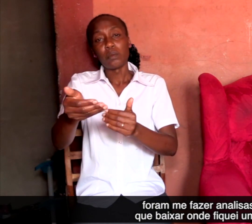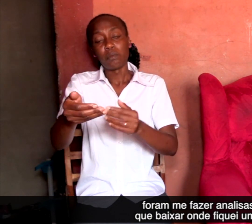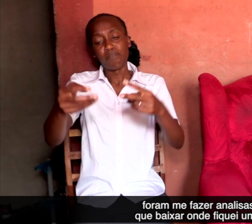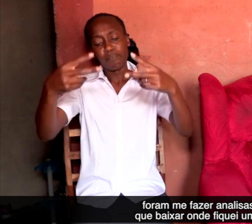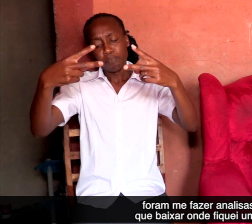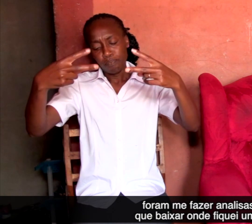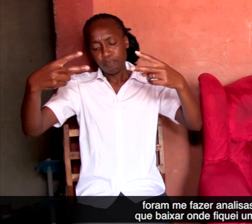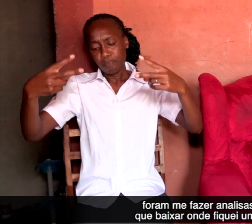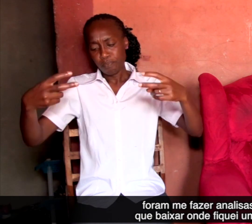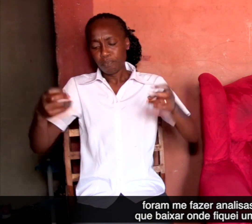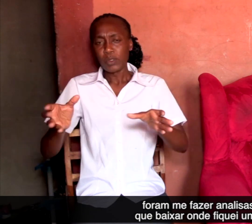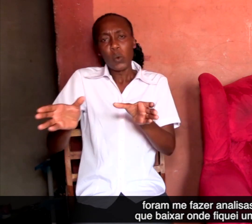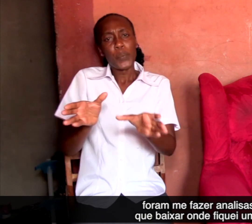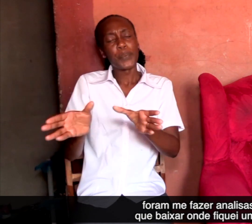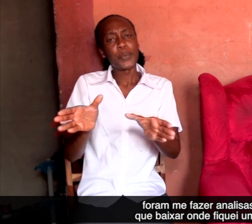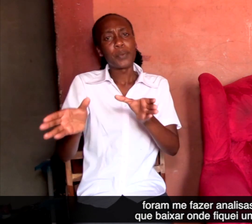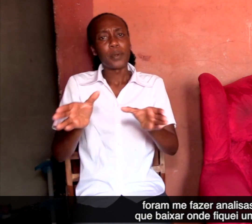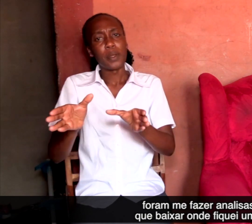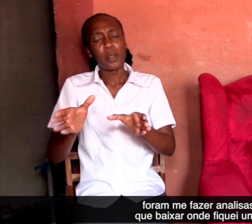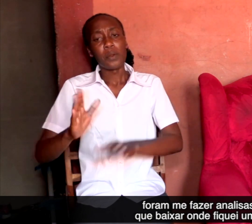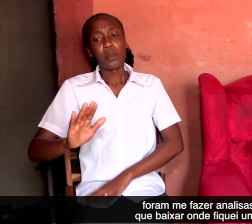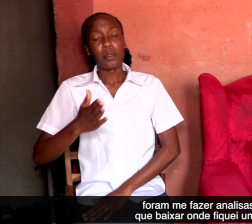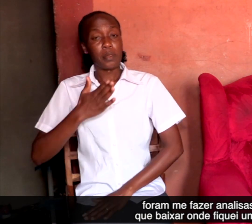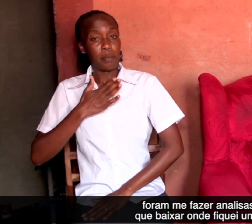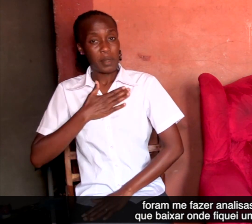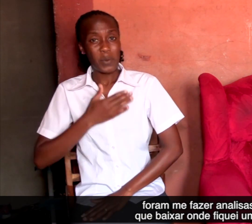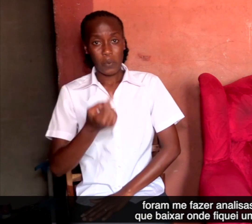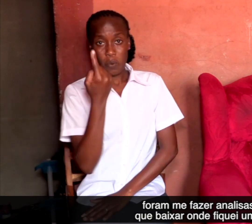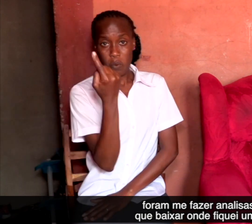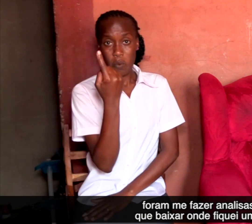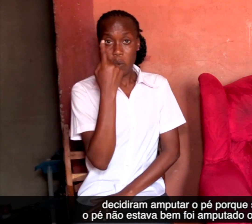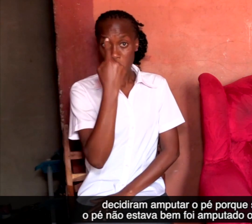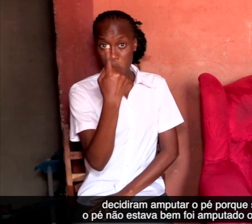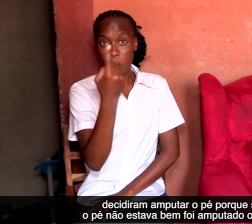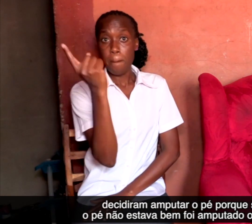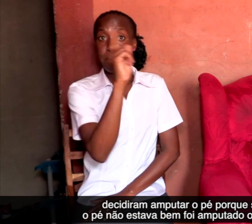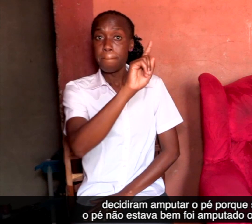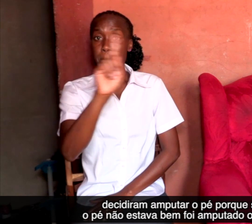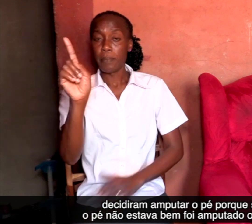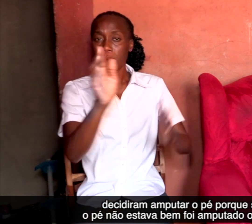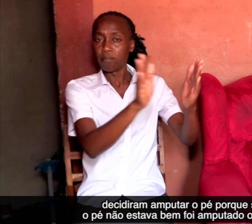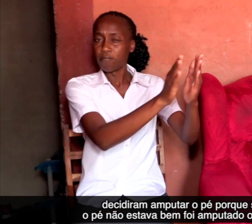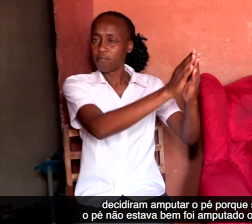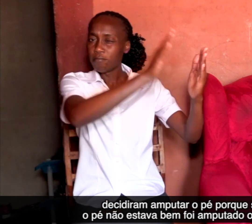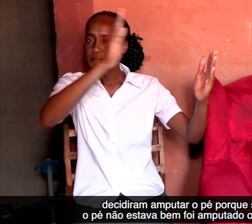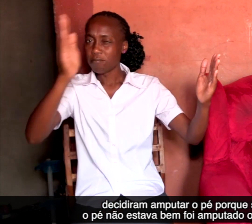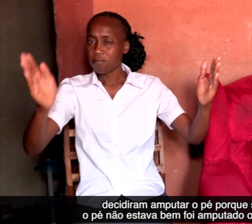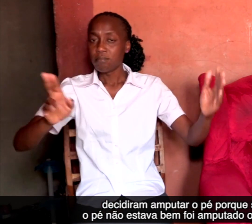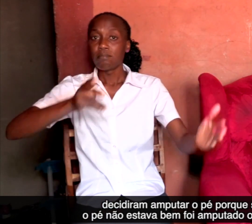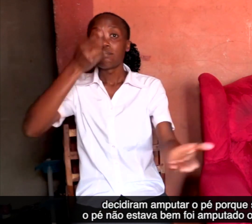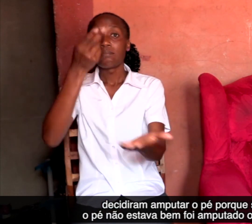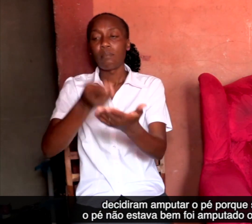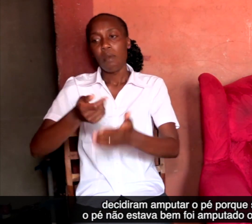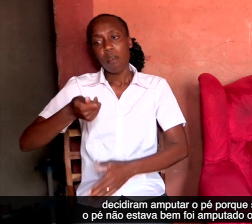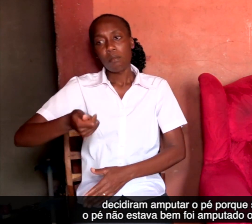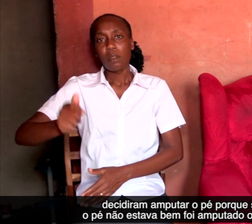de mim, mas no último vieram, eu fiquei lá quase um mês de baixo. Então eles decidiram me amputar